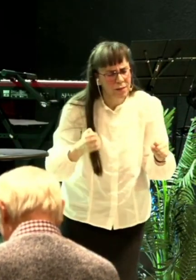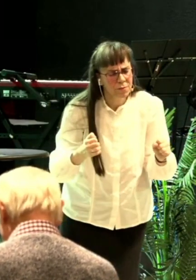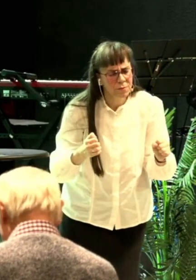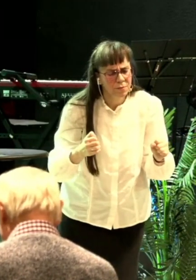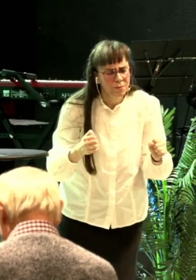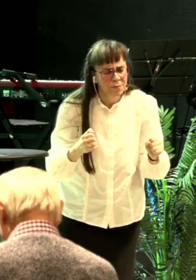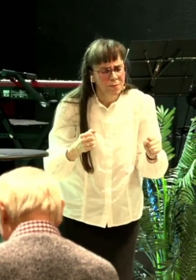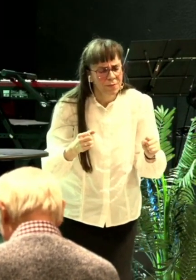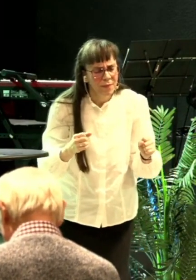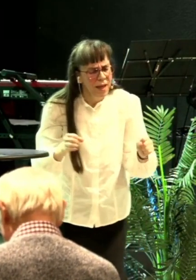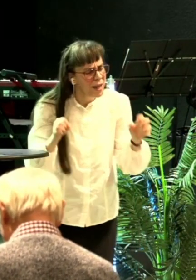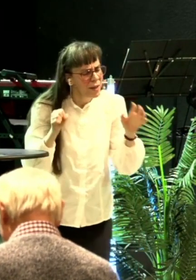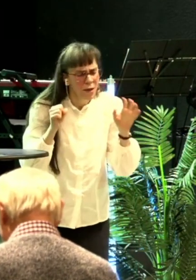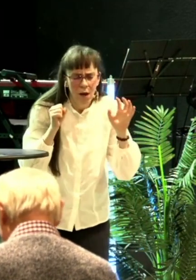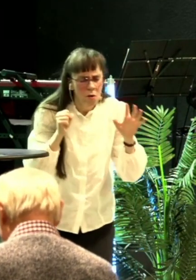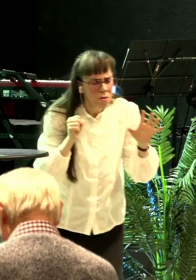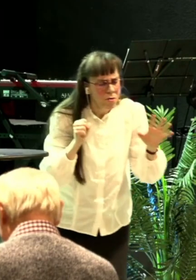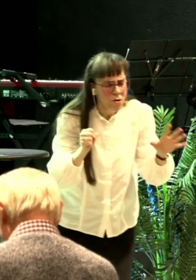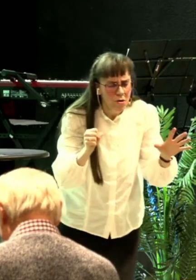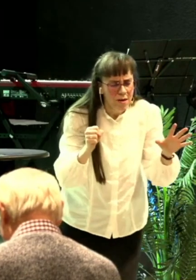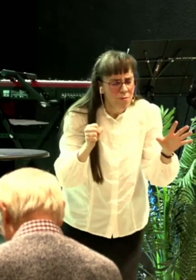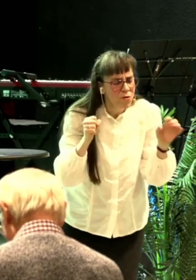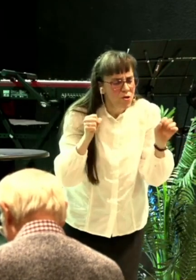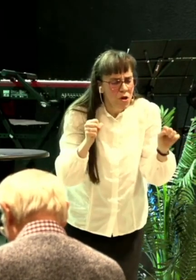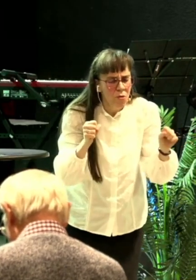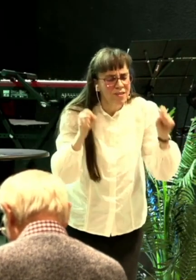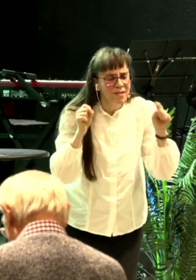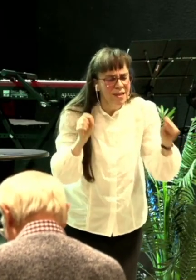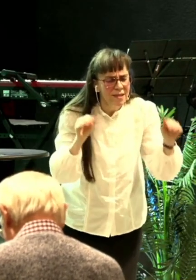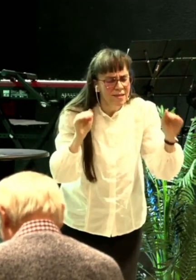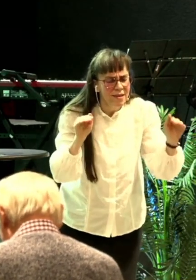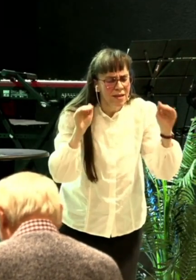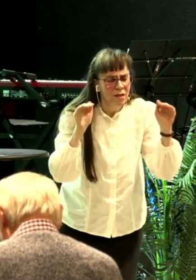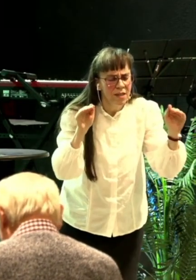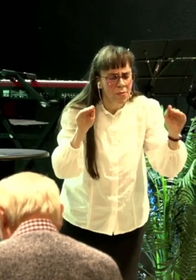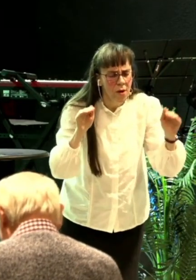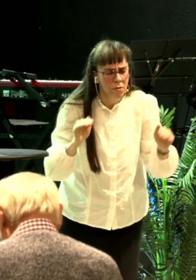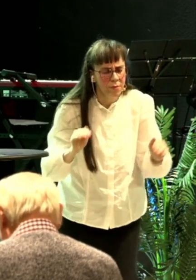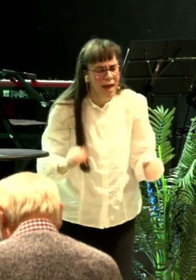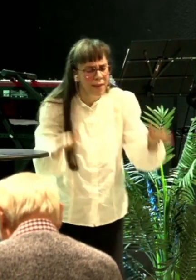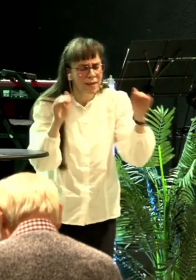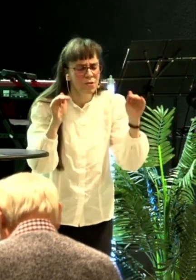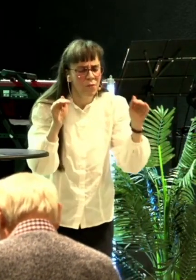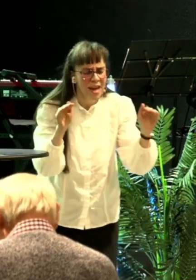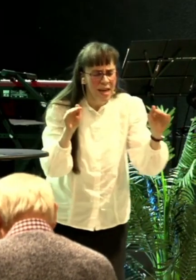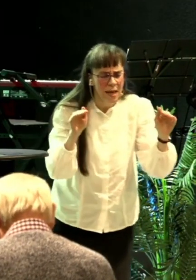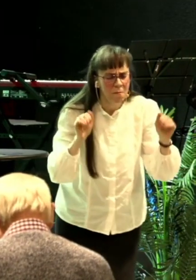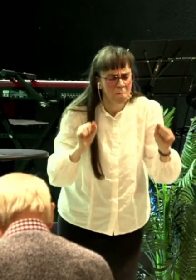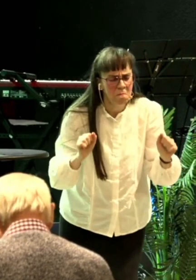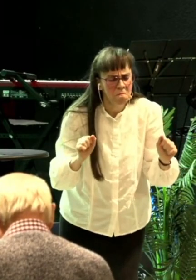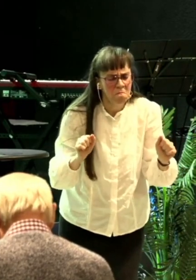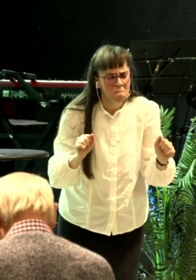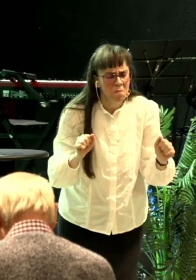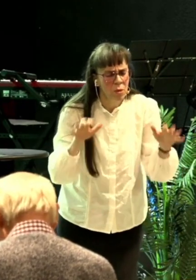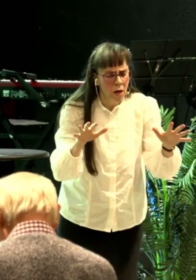qu'il est toujours sur son trône. And allow him to show you he's still sitting on his throne. Et qu'il règne. And that he's reigning.